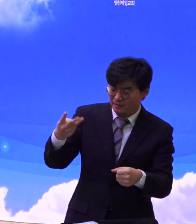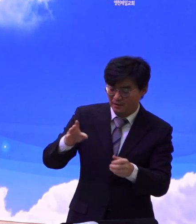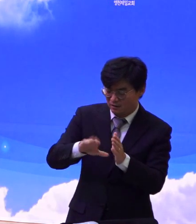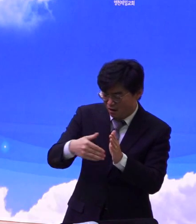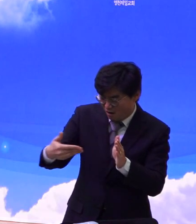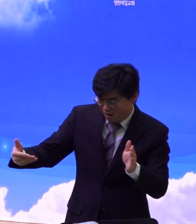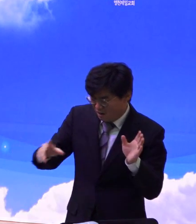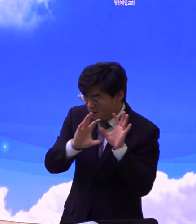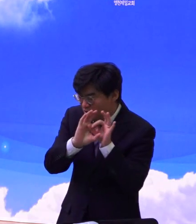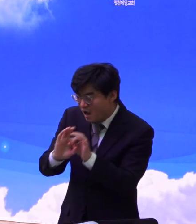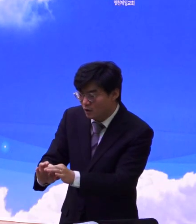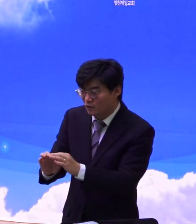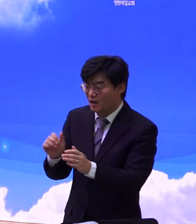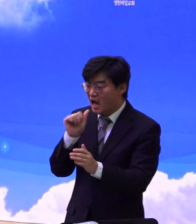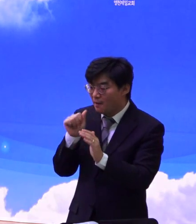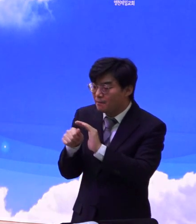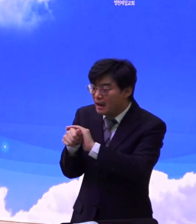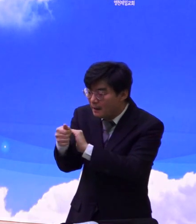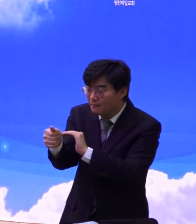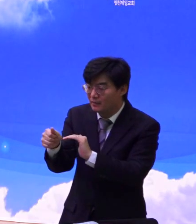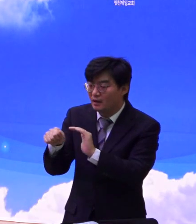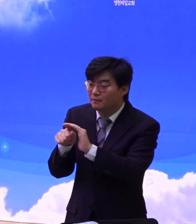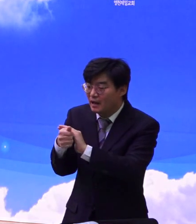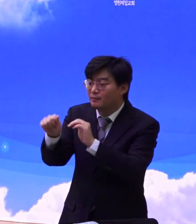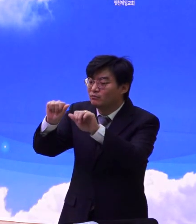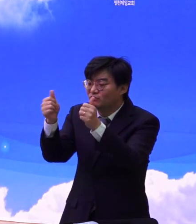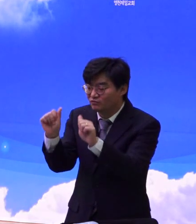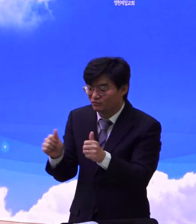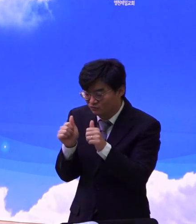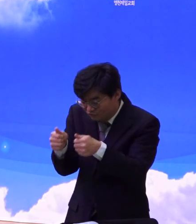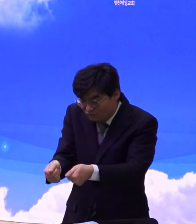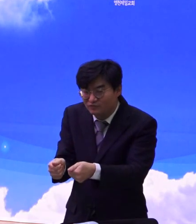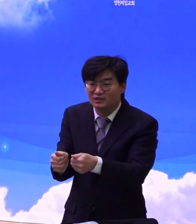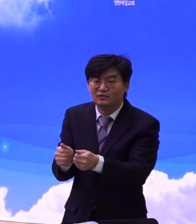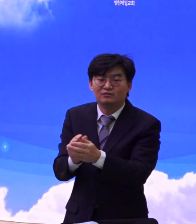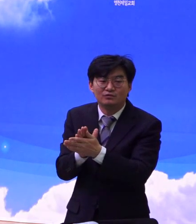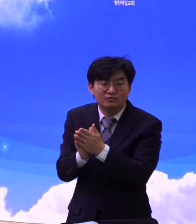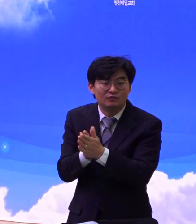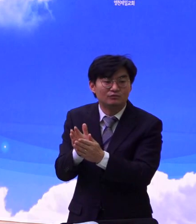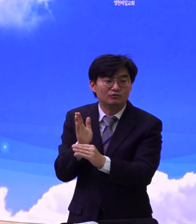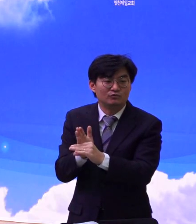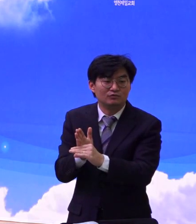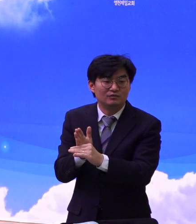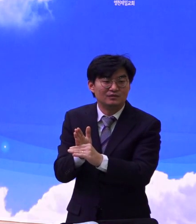그것이 맹신의 대상이 되어버렸습니다. 이런 신앙이 변질되는 일이 일어난 것입니다.